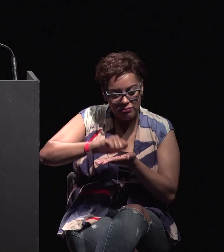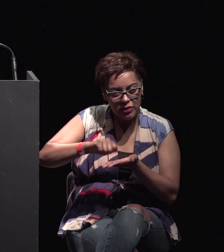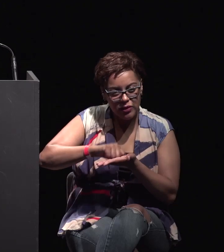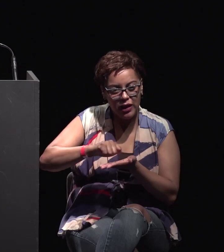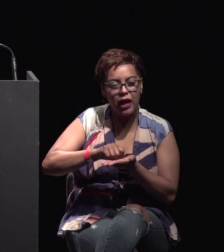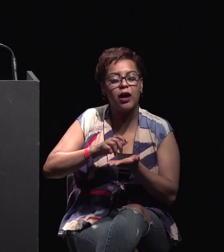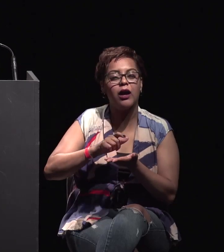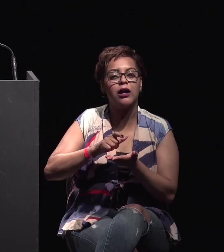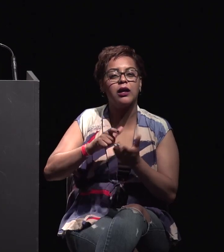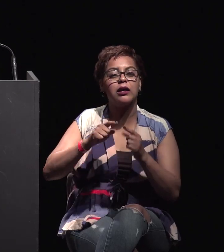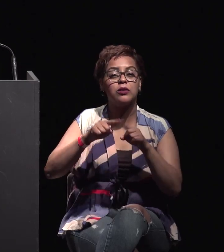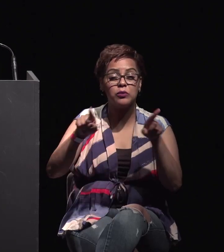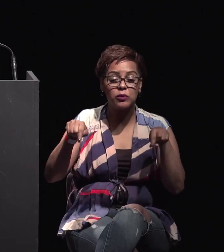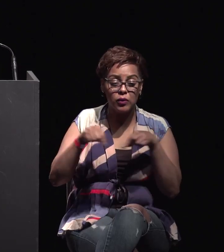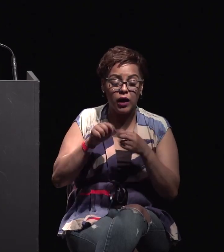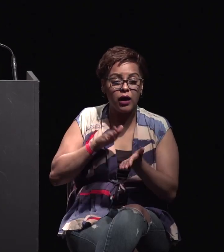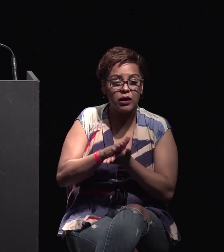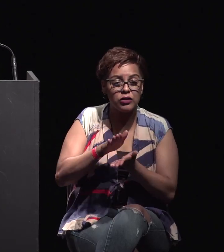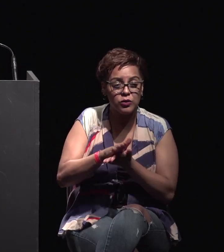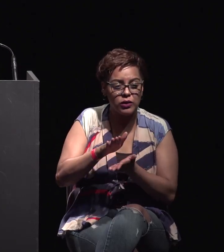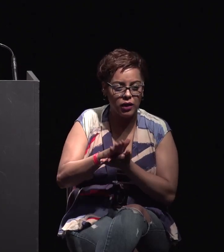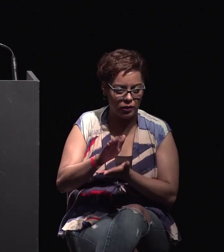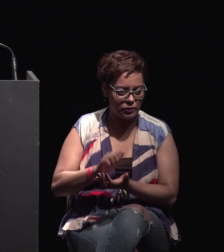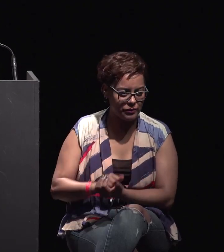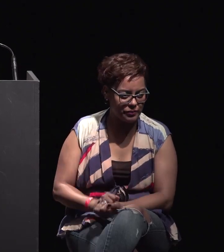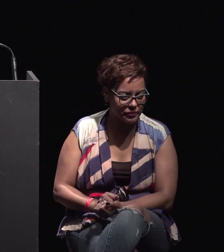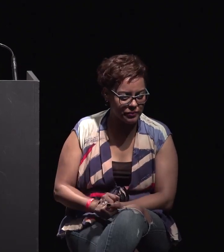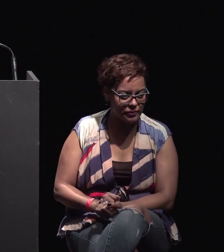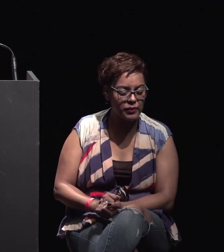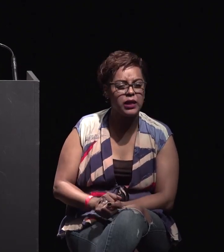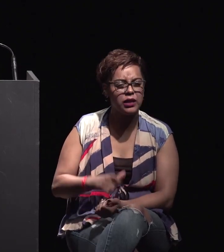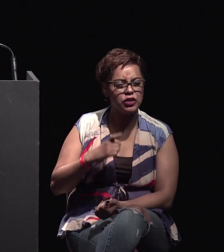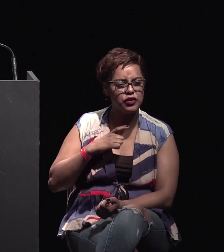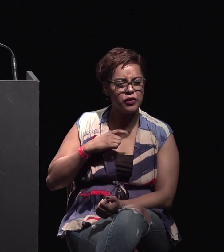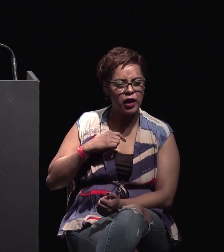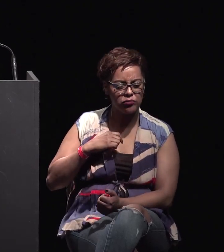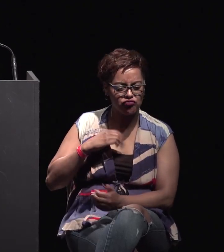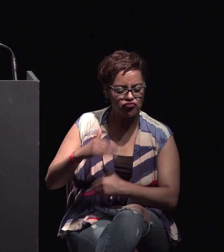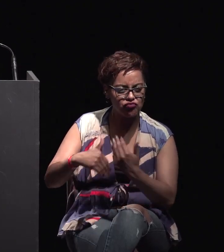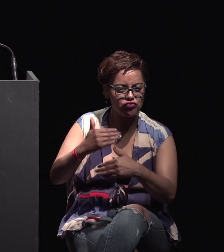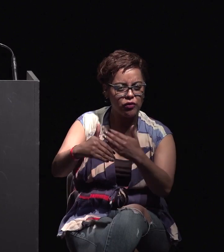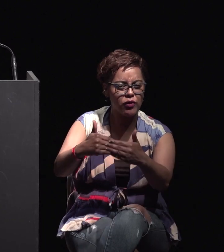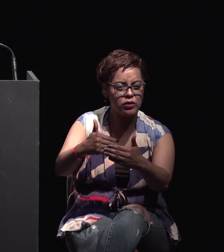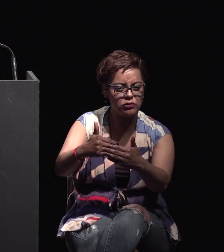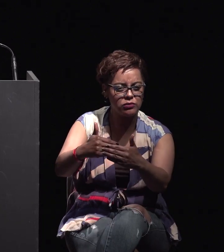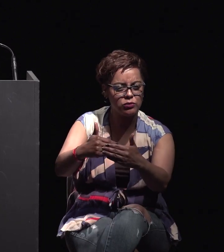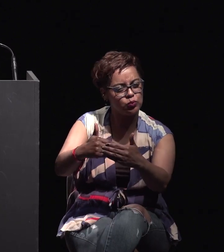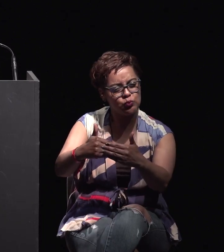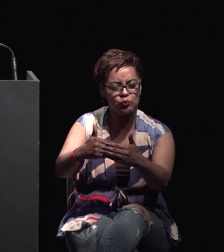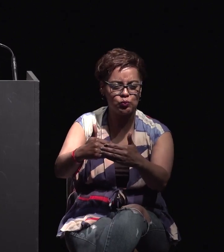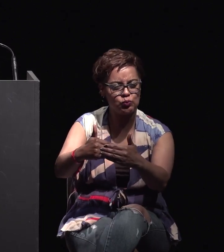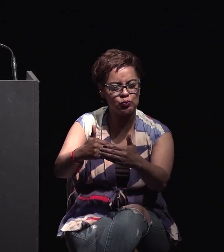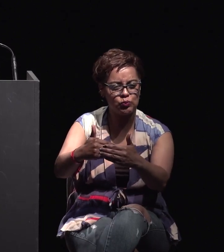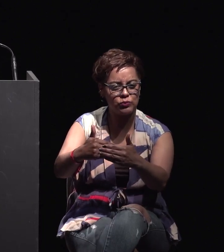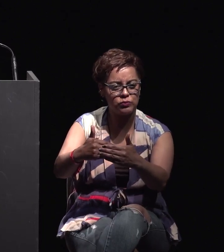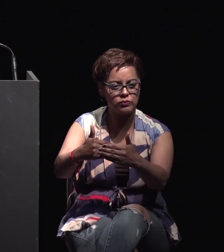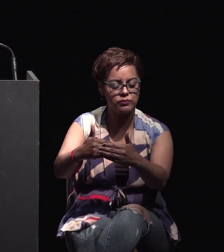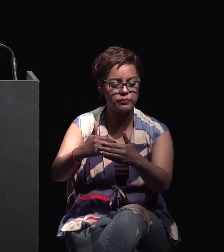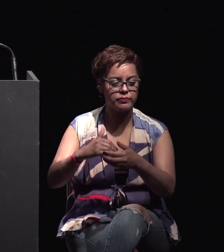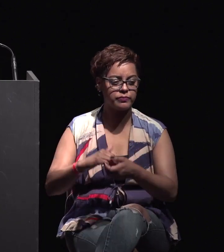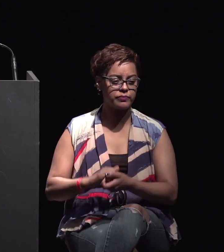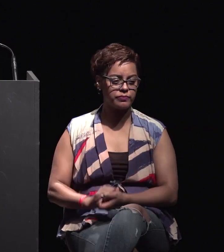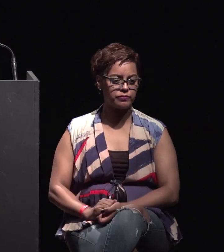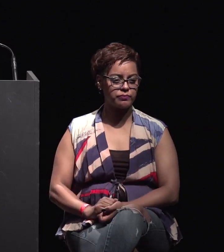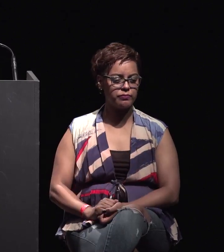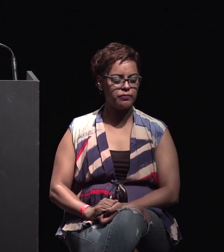editorial? Será que tivemos avanços significativos? E